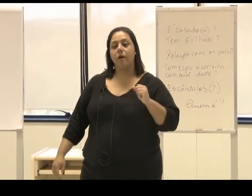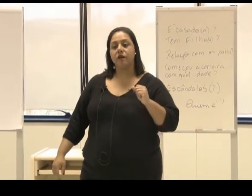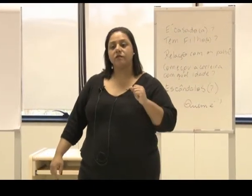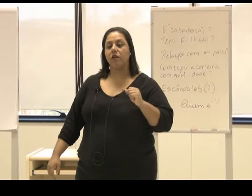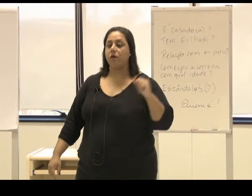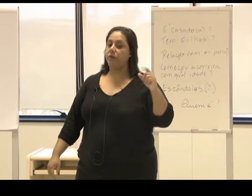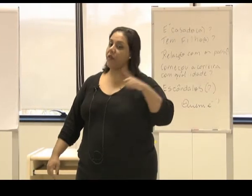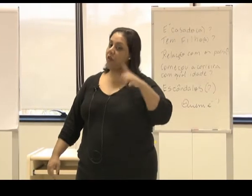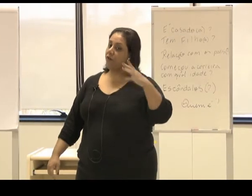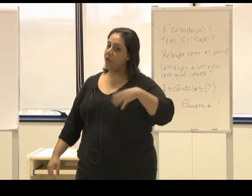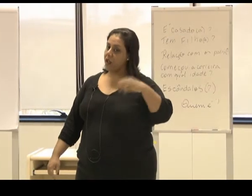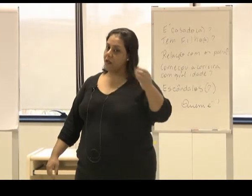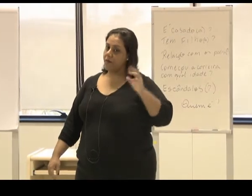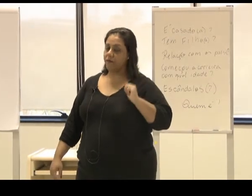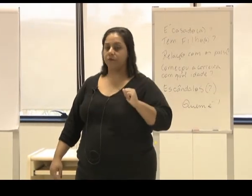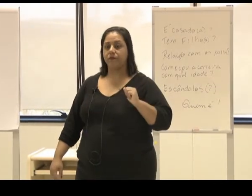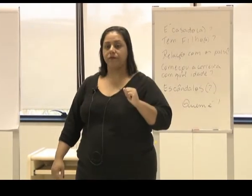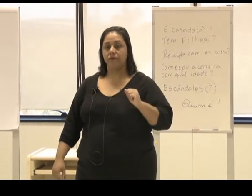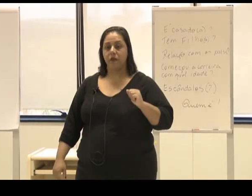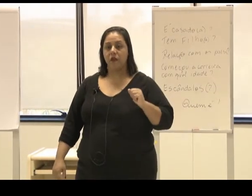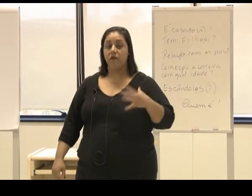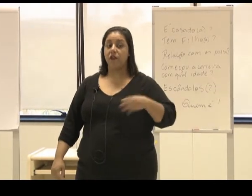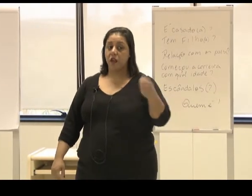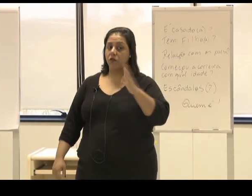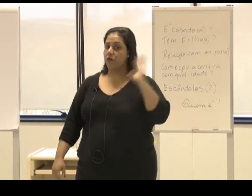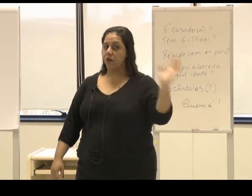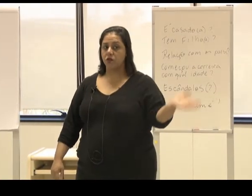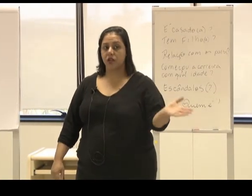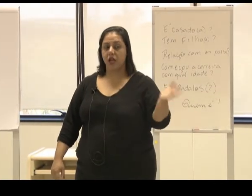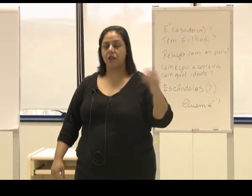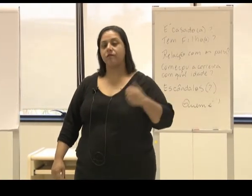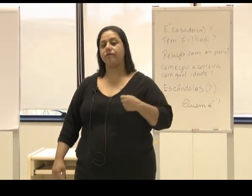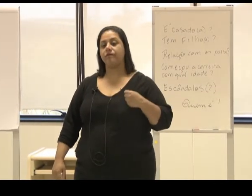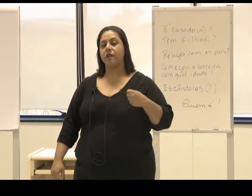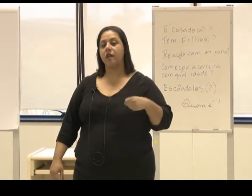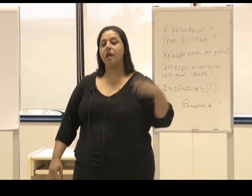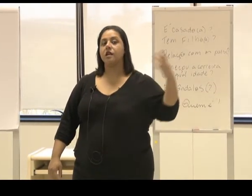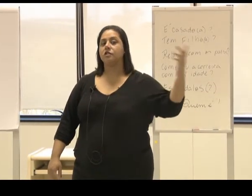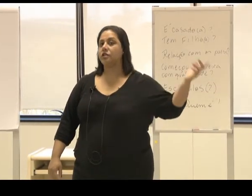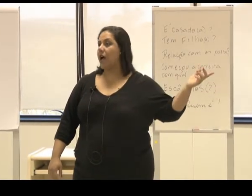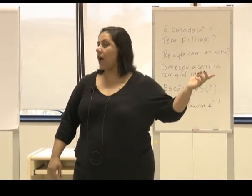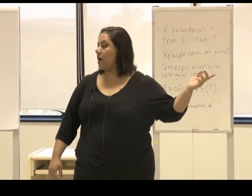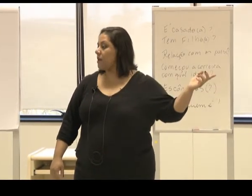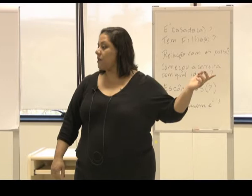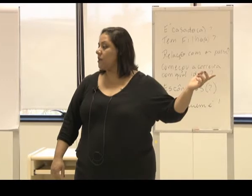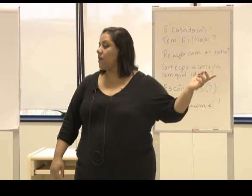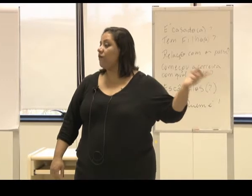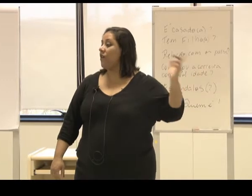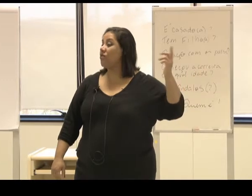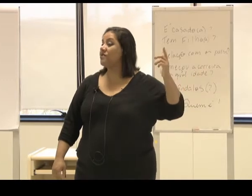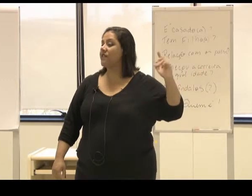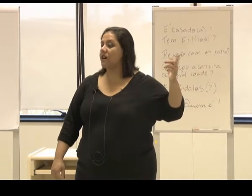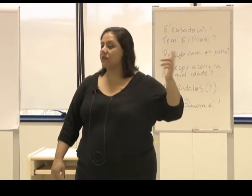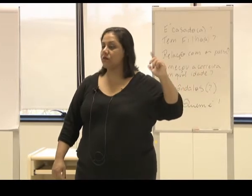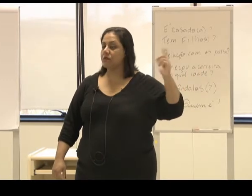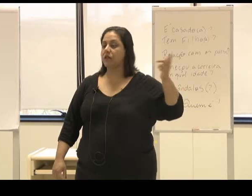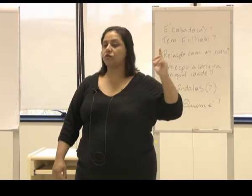Depois falou, tem filha. Filho, não falou o gênero. Já teve um escândalo sexual